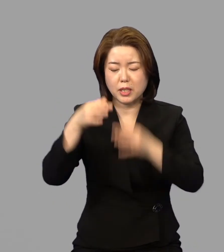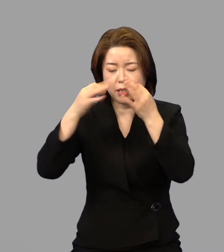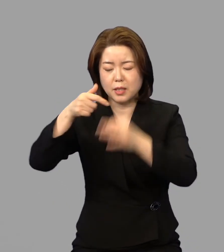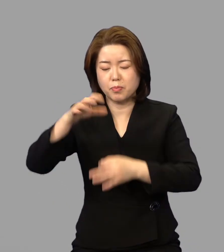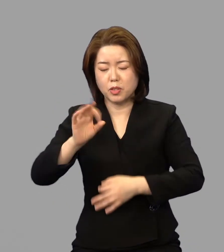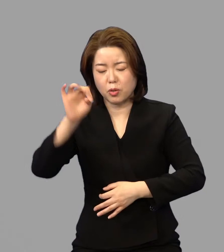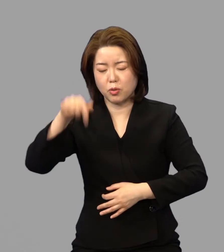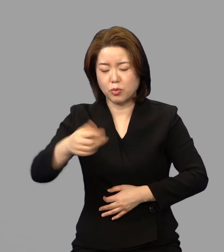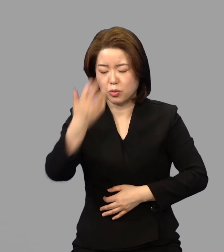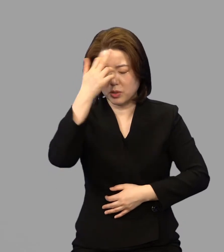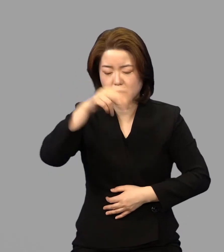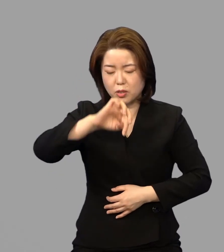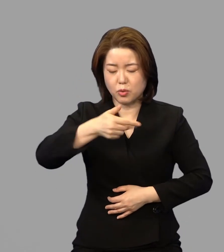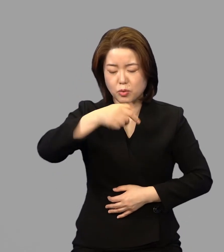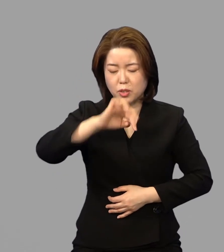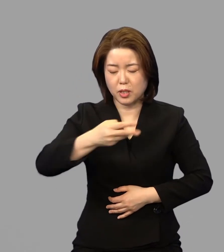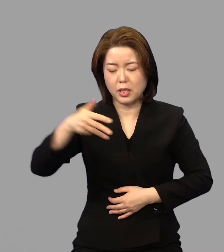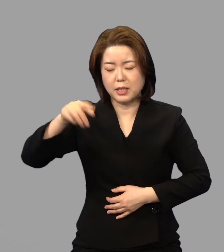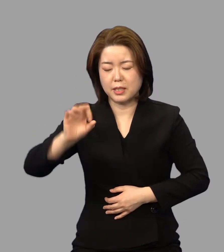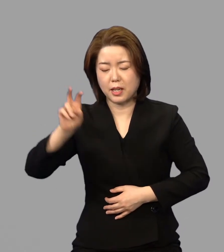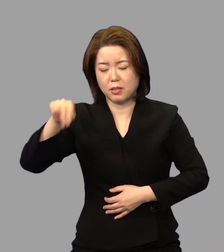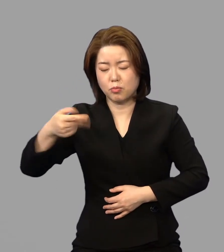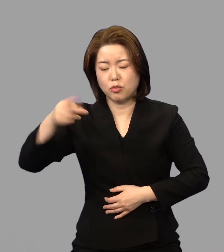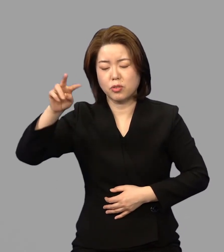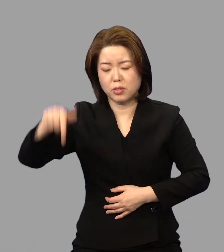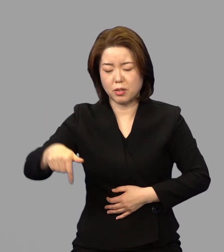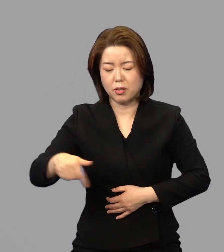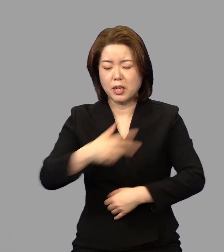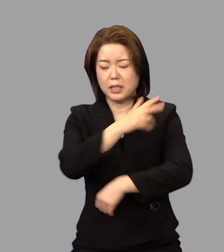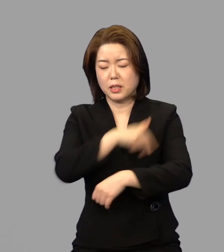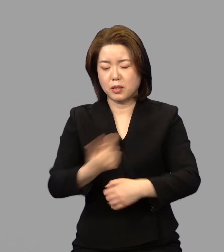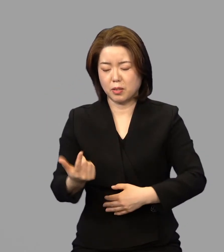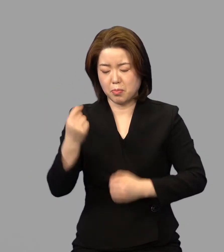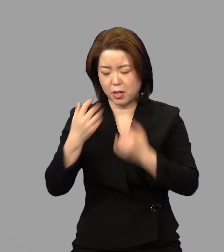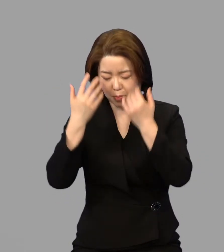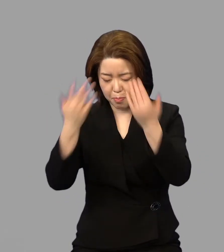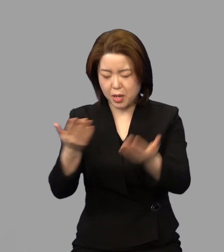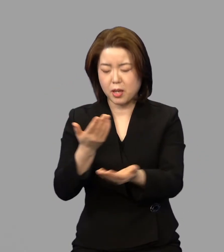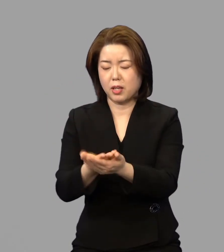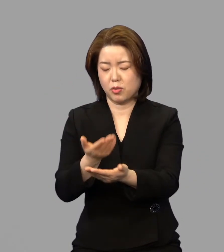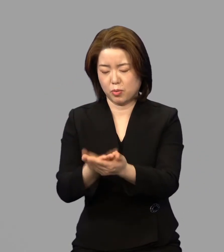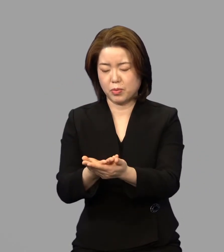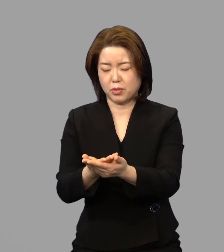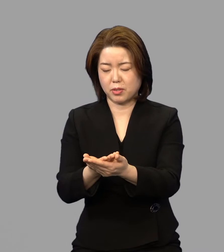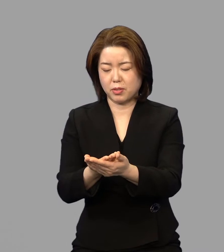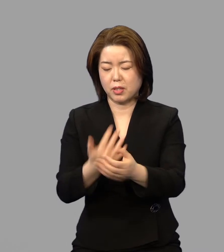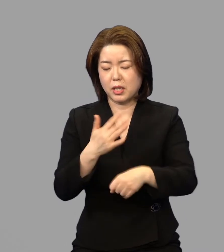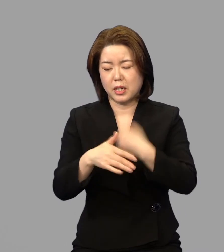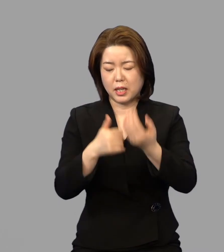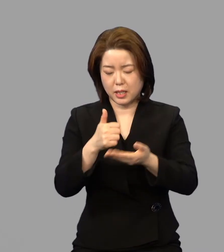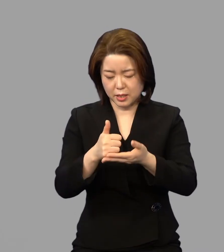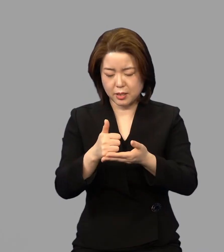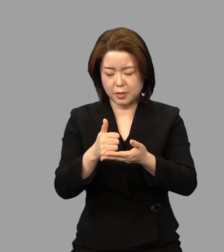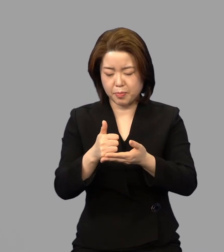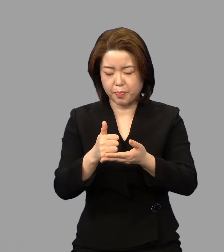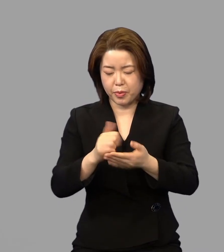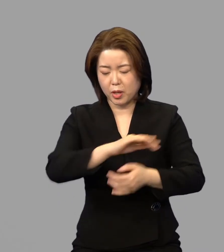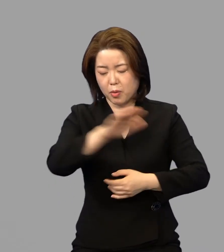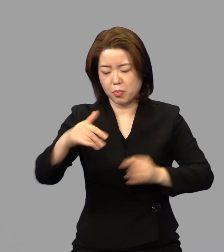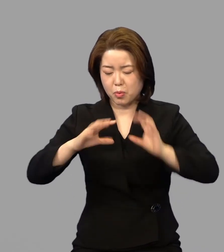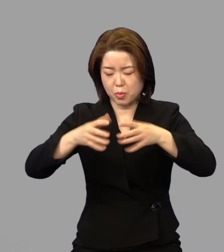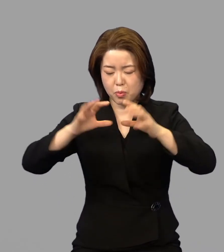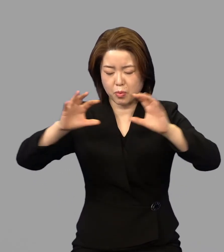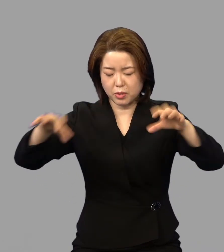최충길 선교사님, 장문석 집사님 석방되게 해주소서. 하나님, 전 세계의